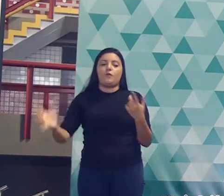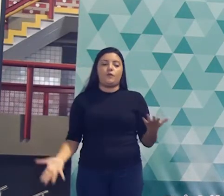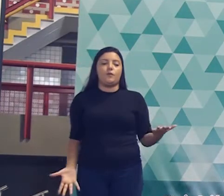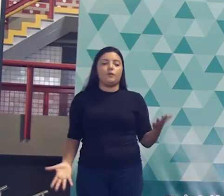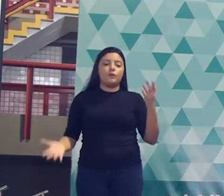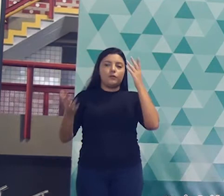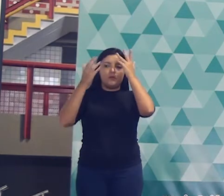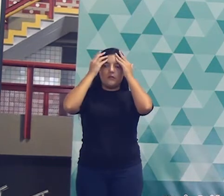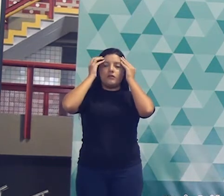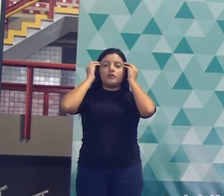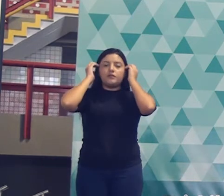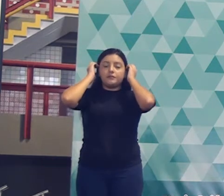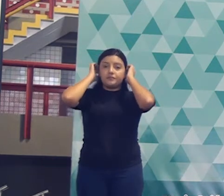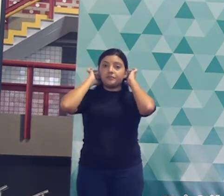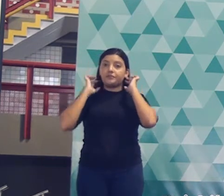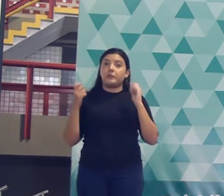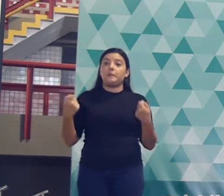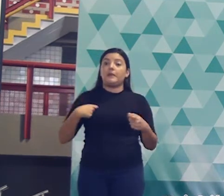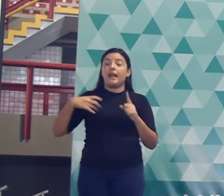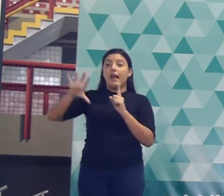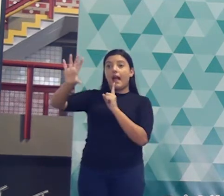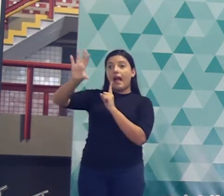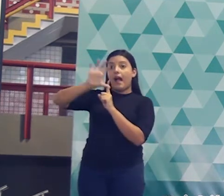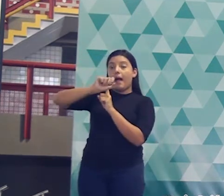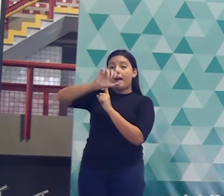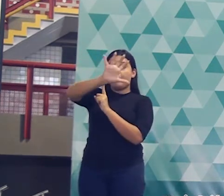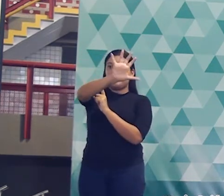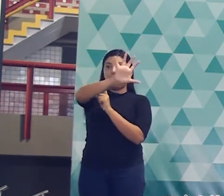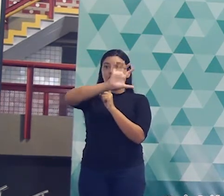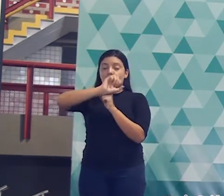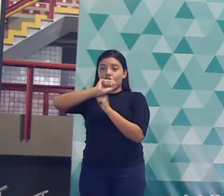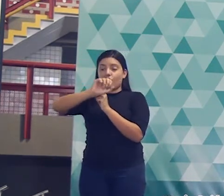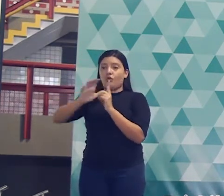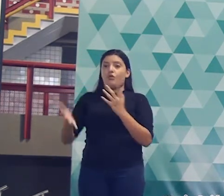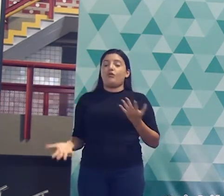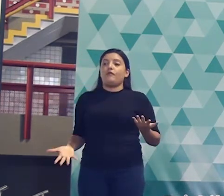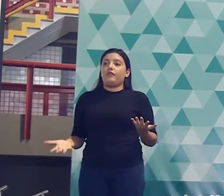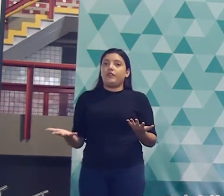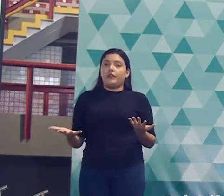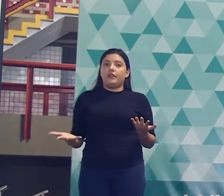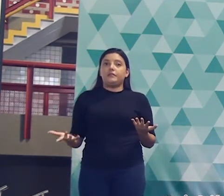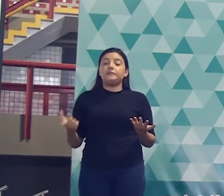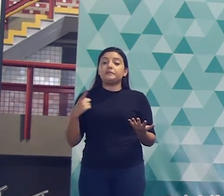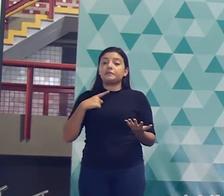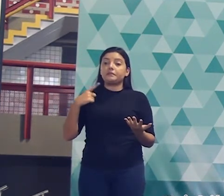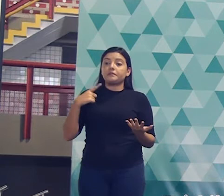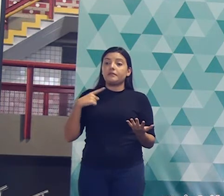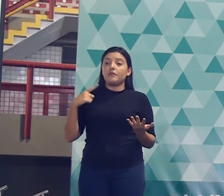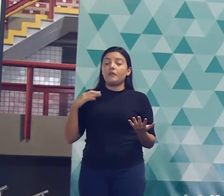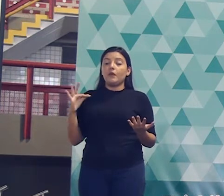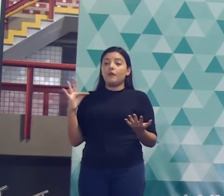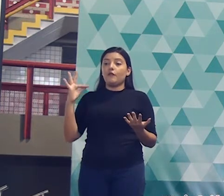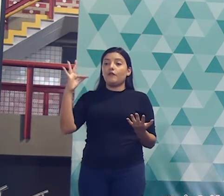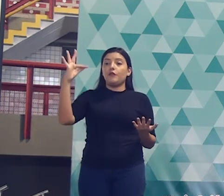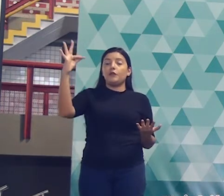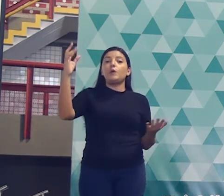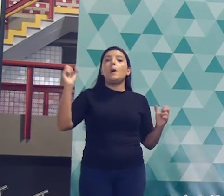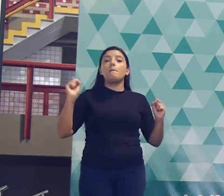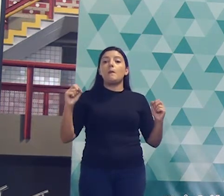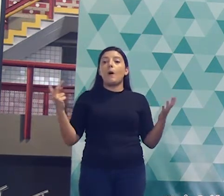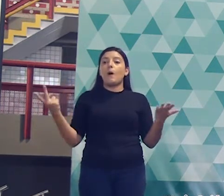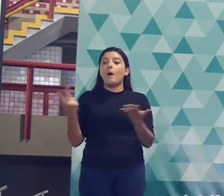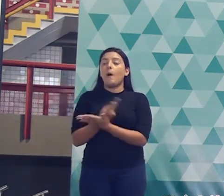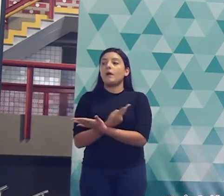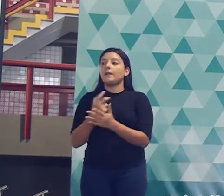calor? Absorve. Agora, quando absorver o calor, ele fala assim, ó, que mais tarde pode ser revertido